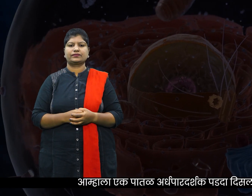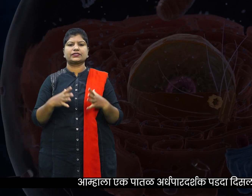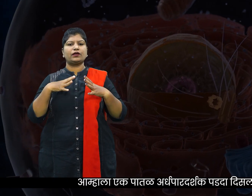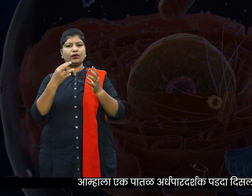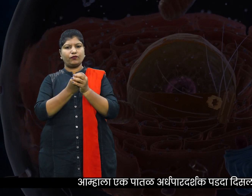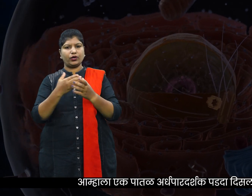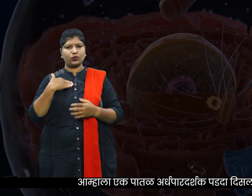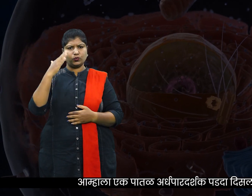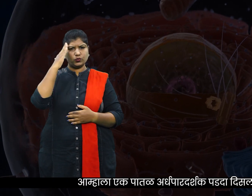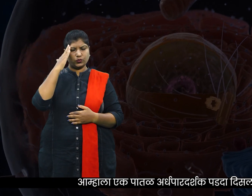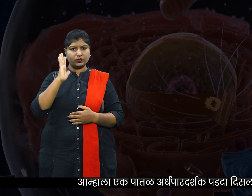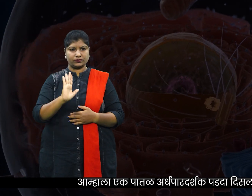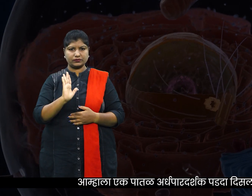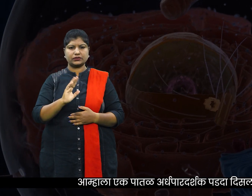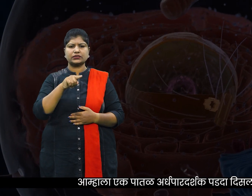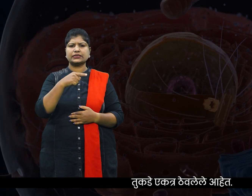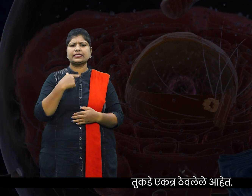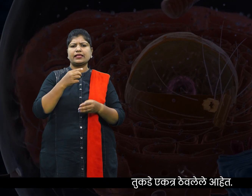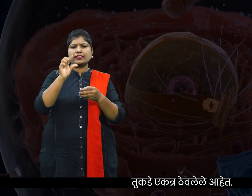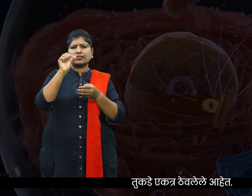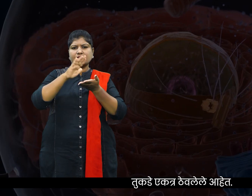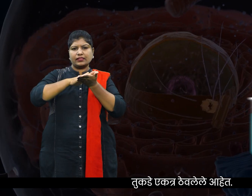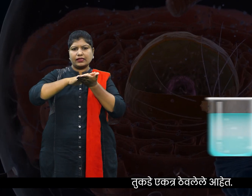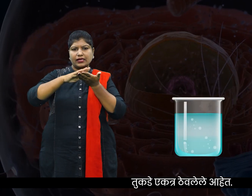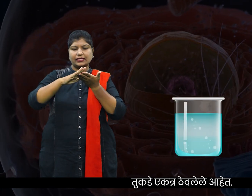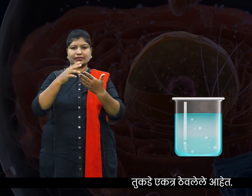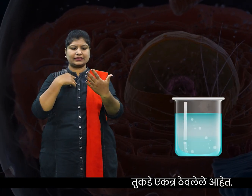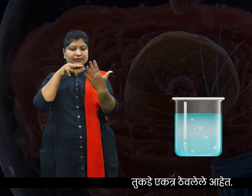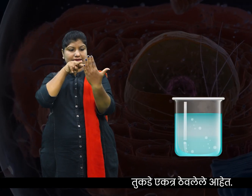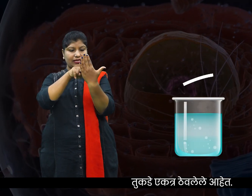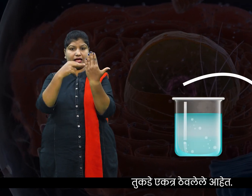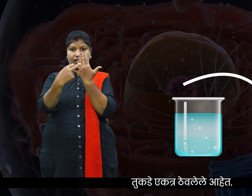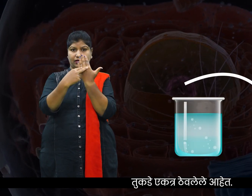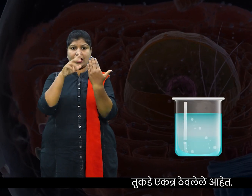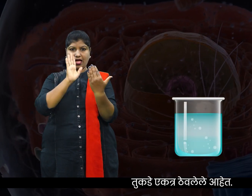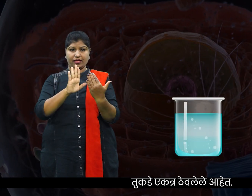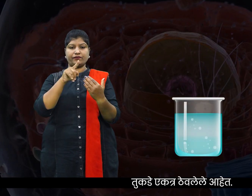आम्हाला एक पातळ अर्धपारदर्शक पडदा दिसला की सर्व तुकडे एकत्र ठेवलेले आहेत.